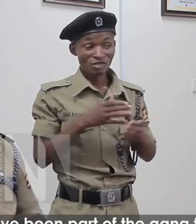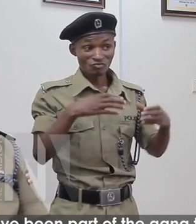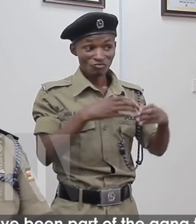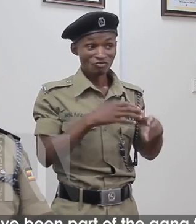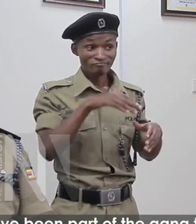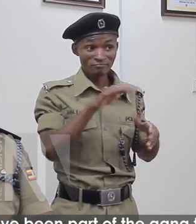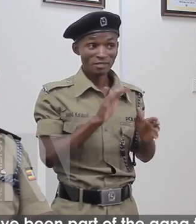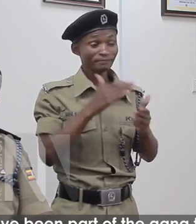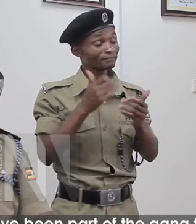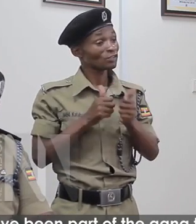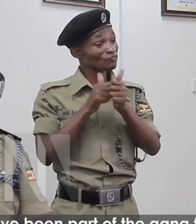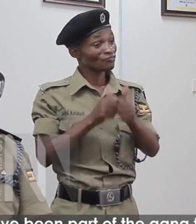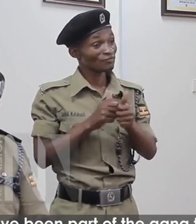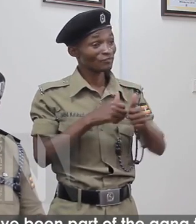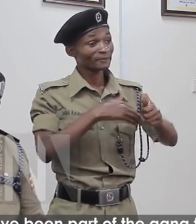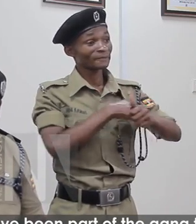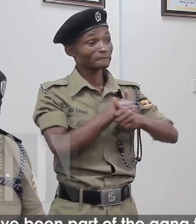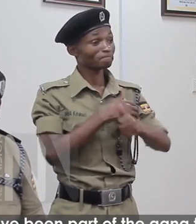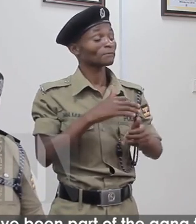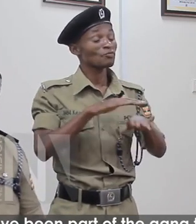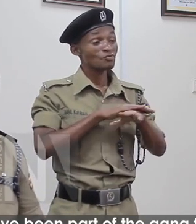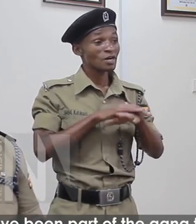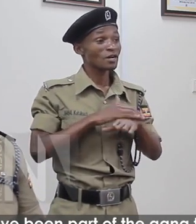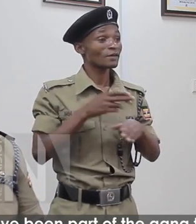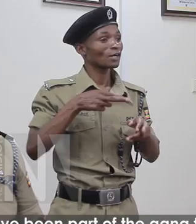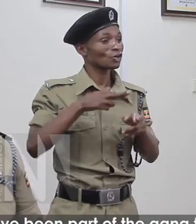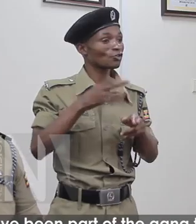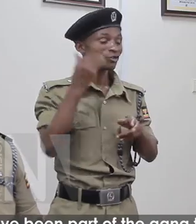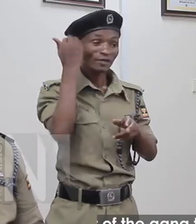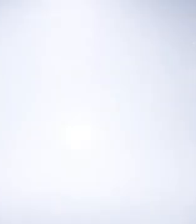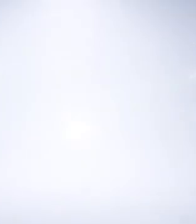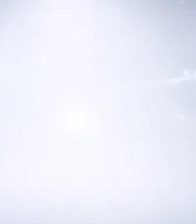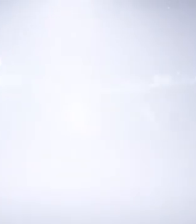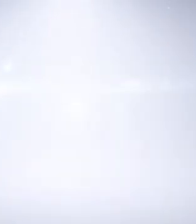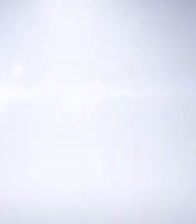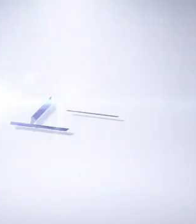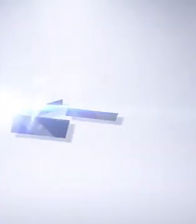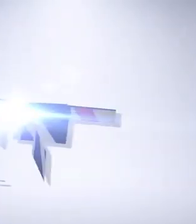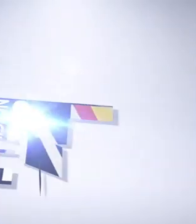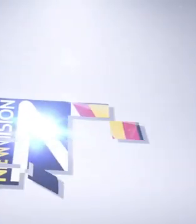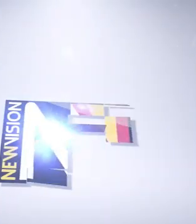owa Standards Court e Buganda Road, omulamuzi Gladys Kamasanyu.